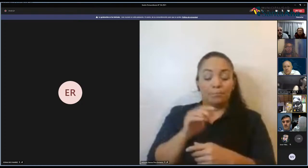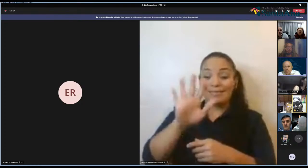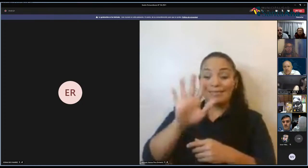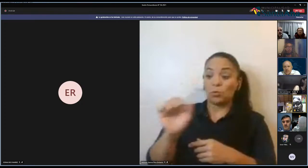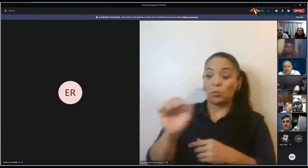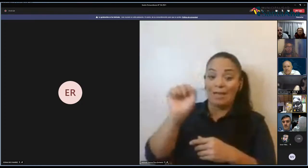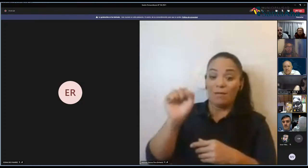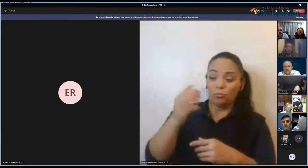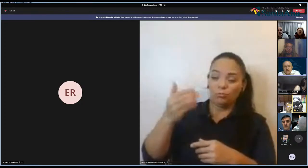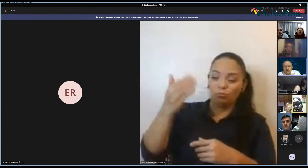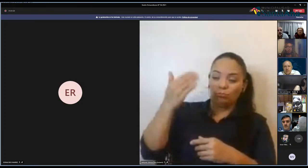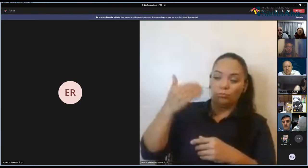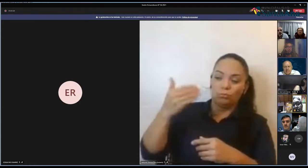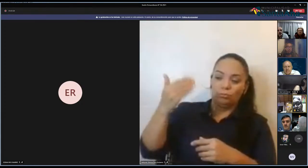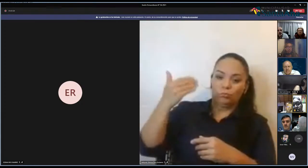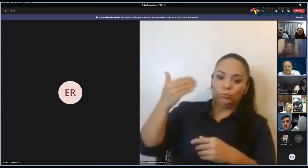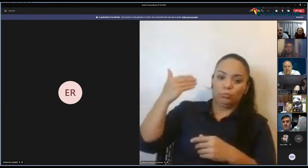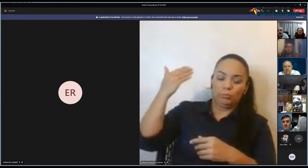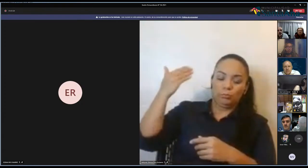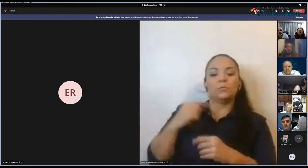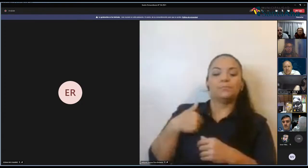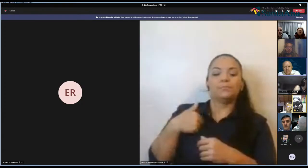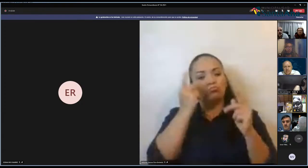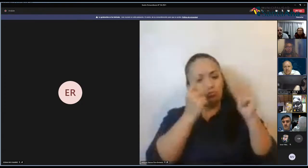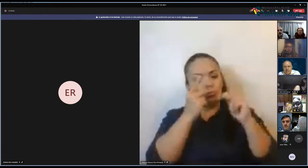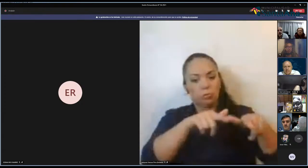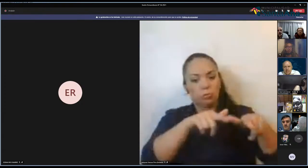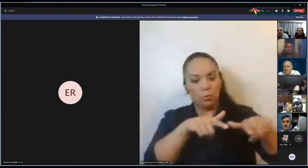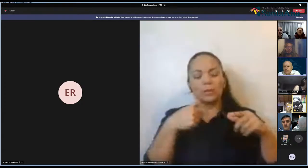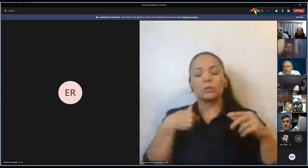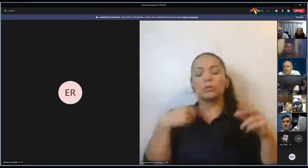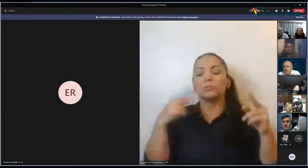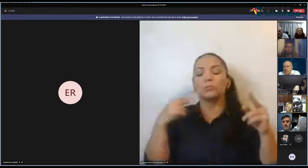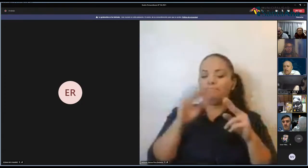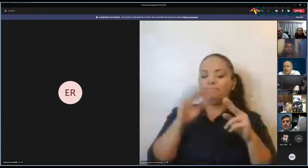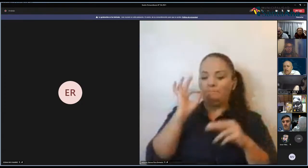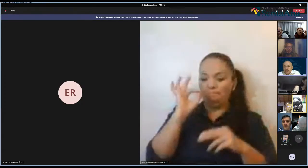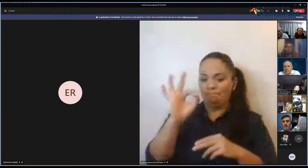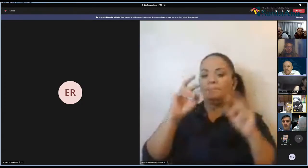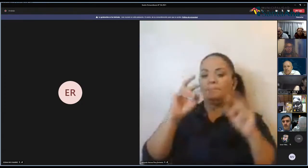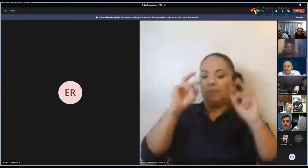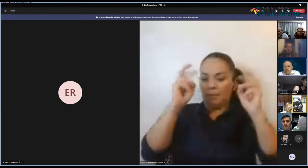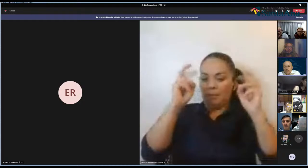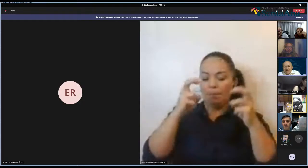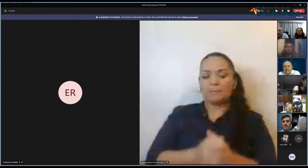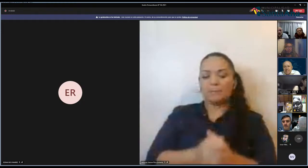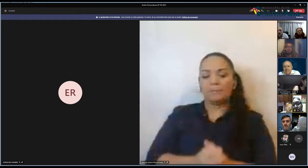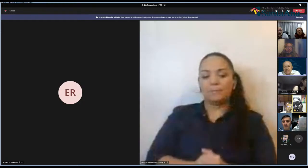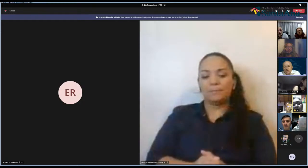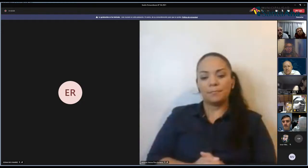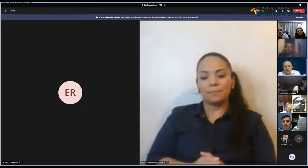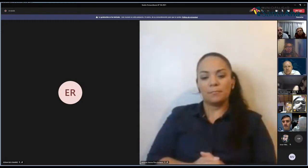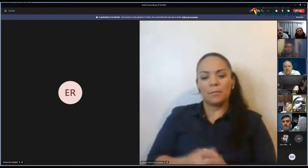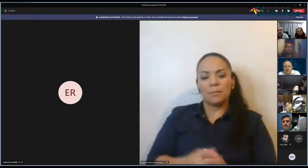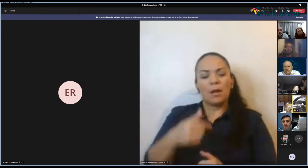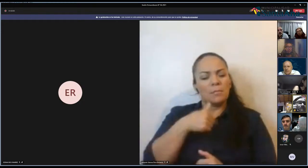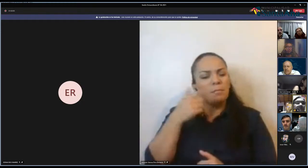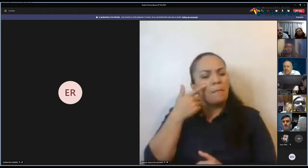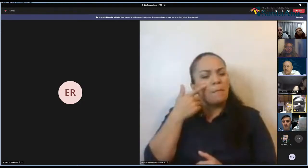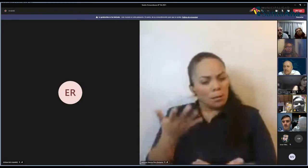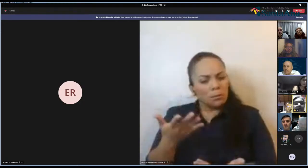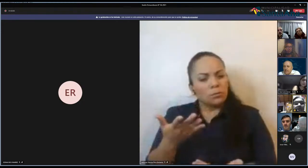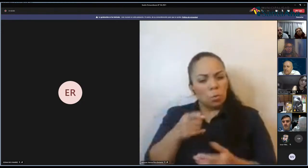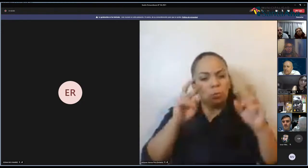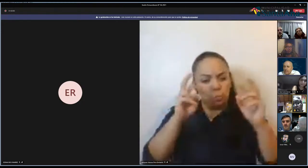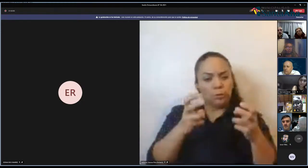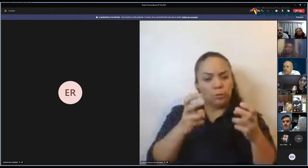de ir a visitar el hogar así es que conozco bien el tema la y me pareció y es un tema que quiero que le